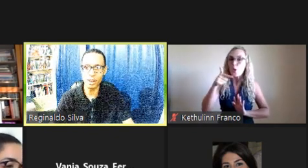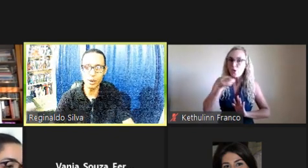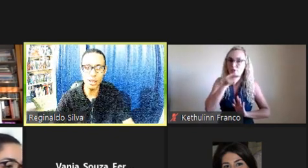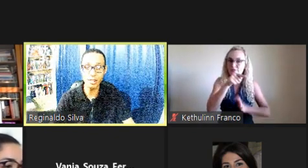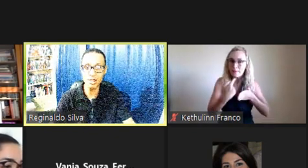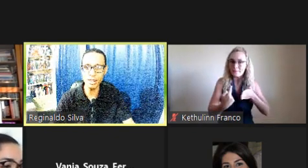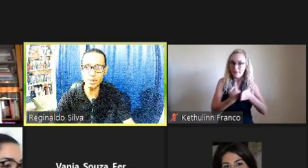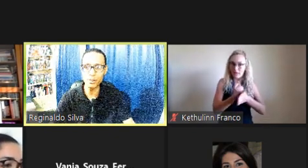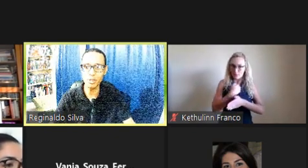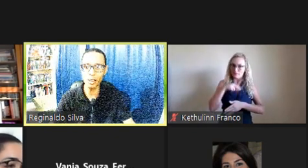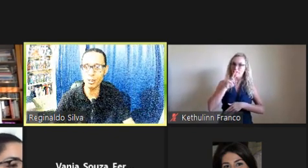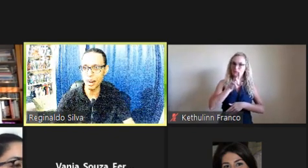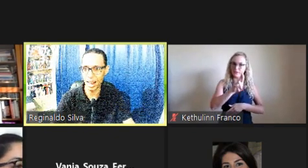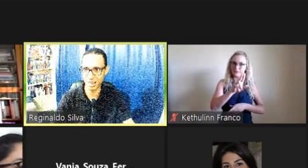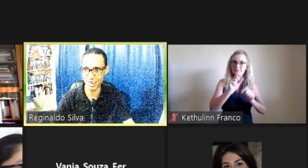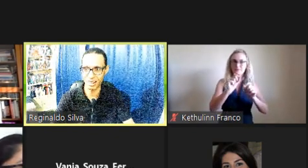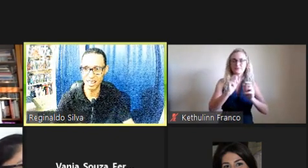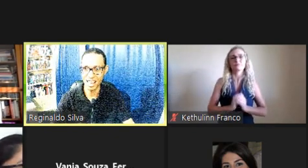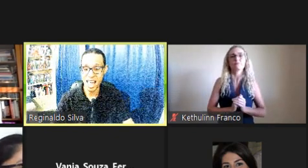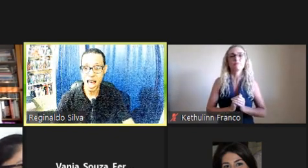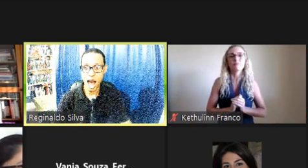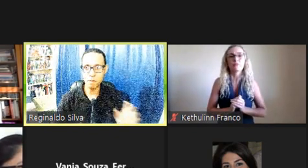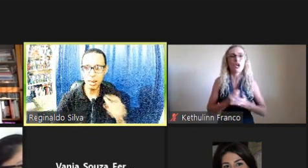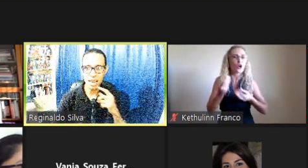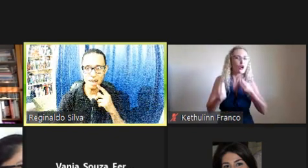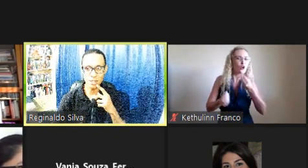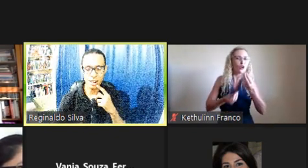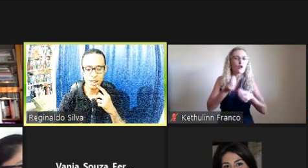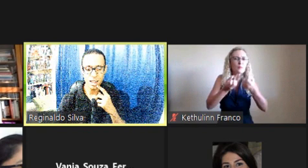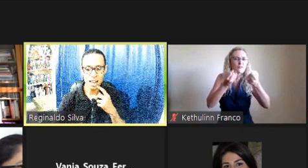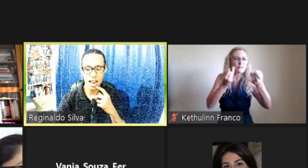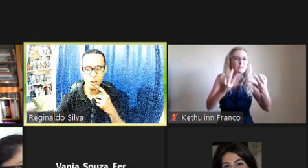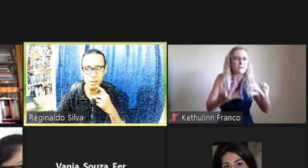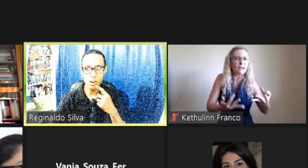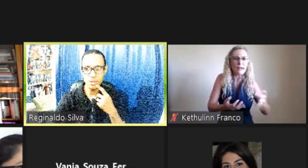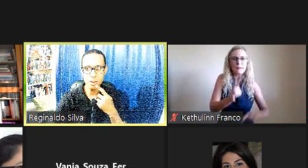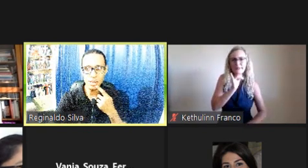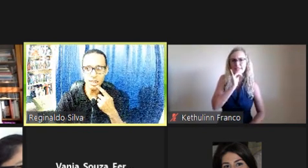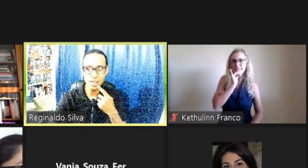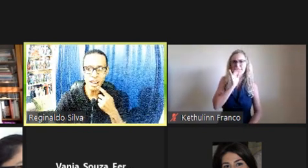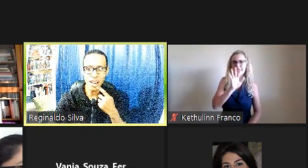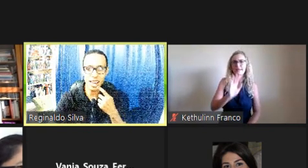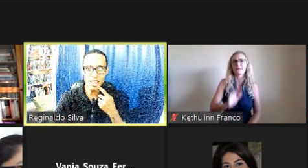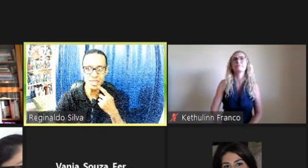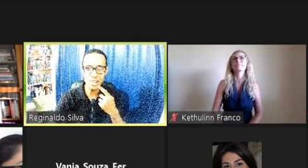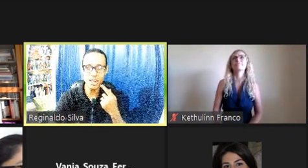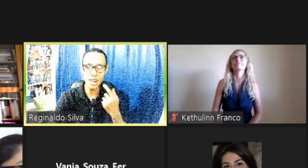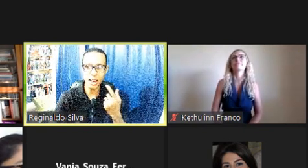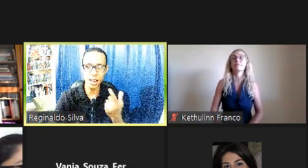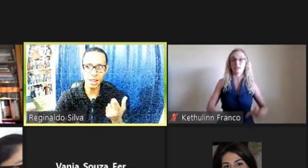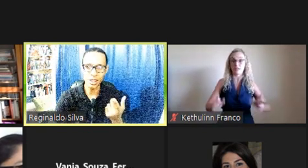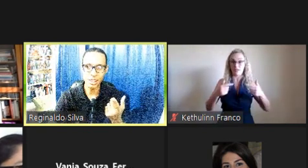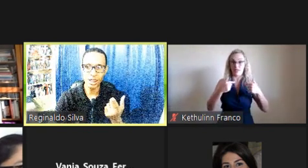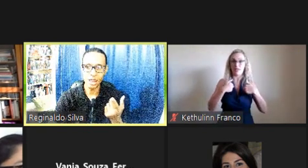né? Eu resido em uma casa. A palavra, ao ser emitida